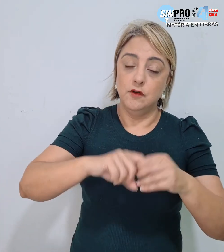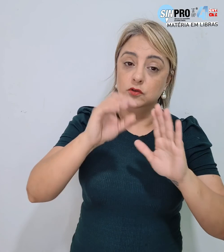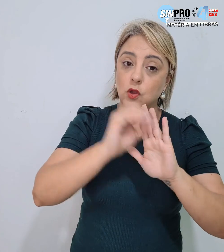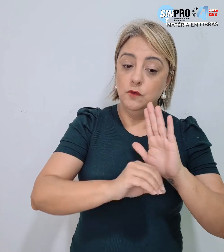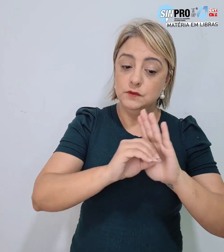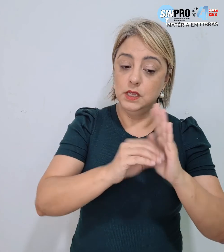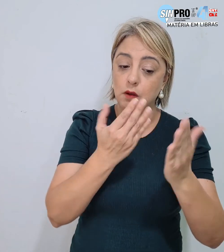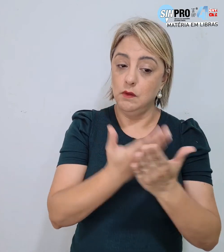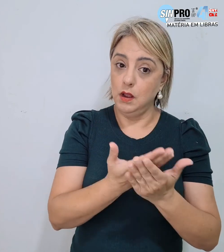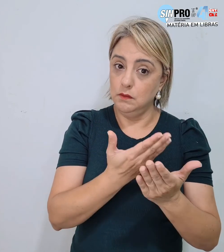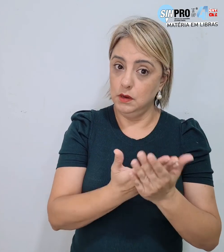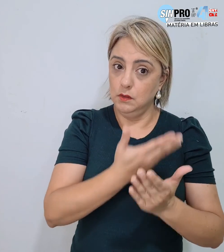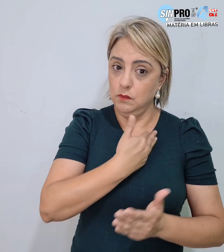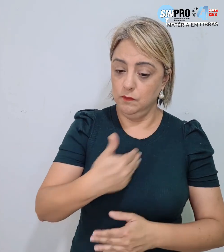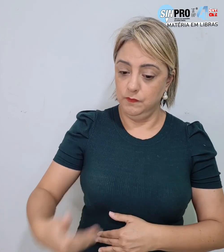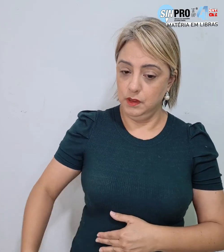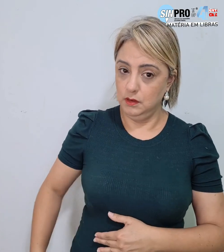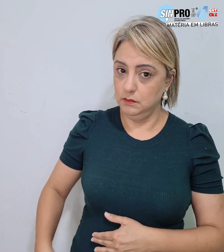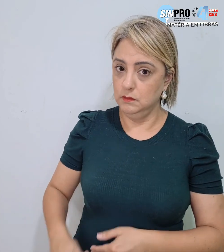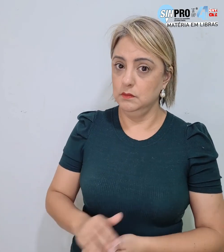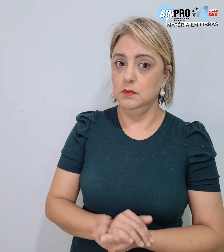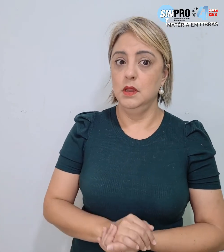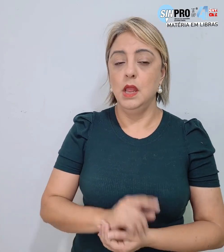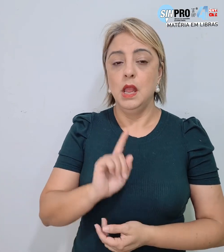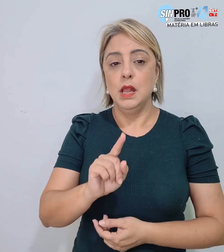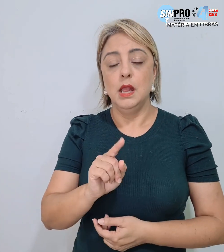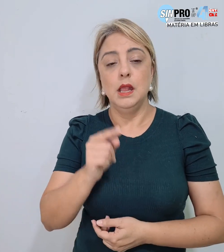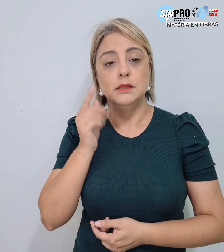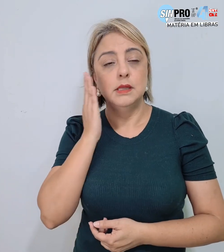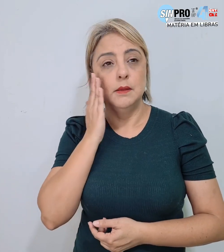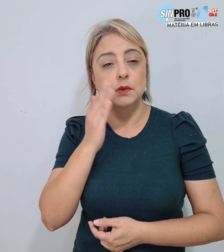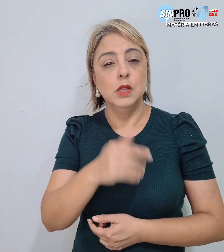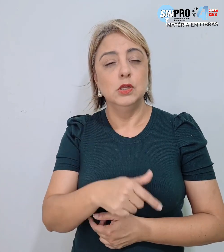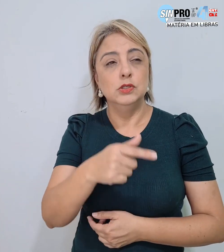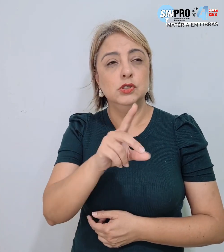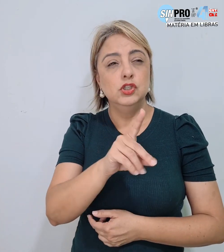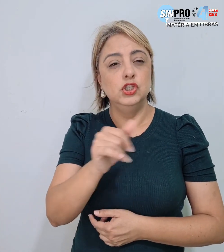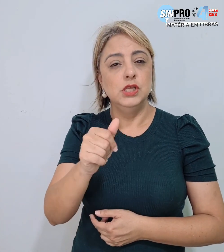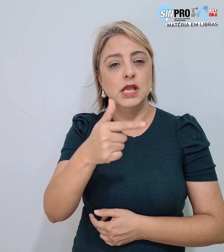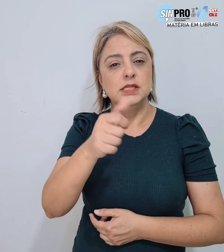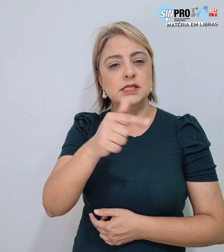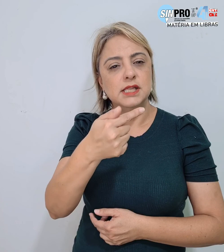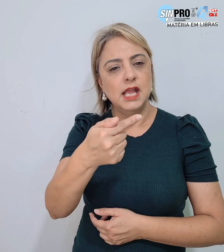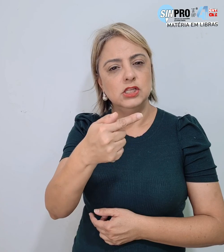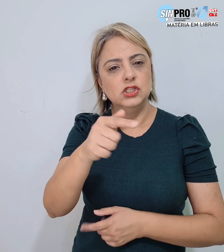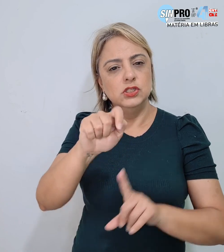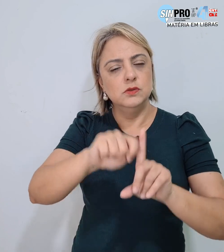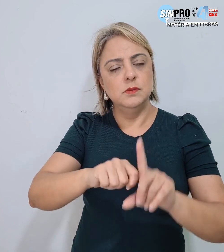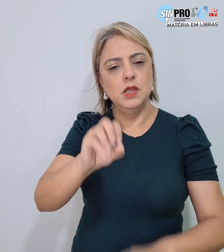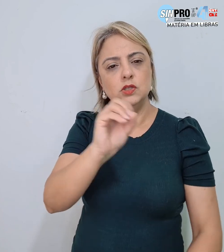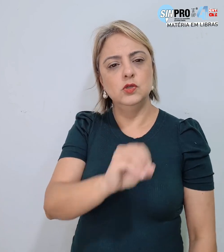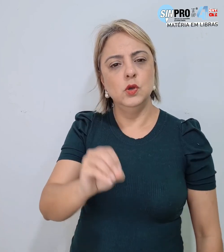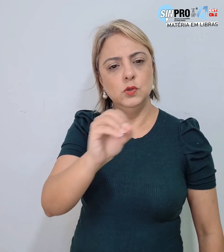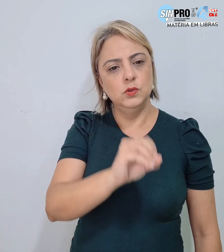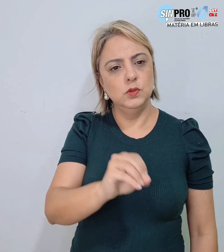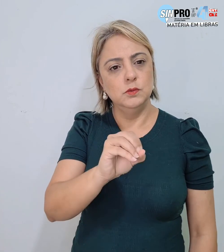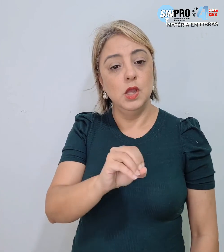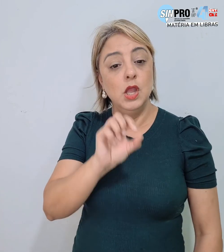oficial das aulas já é previsto para sete de outubro e o que só